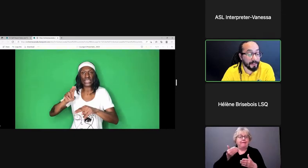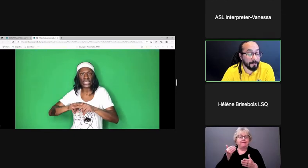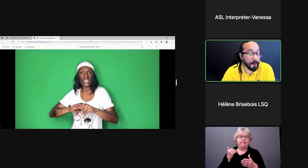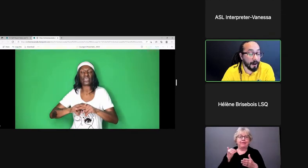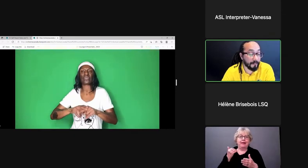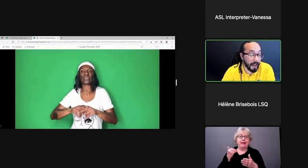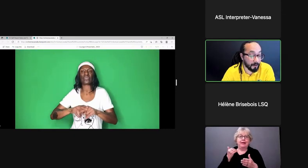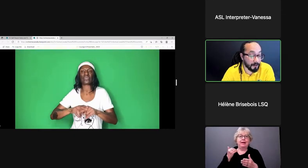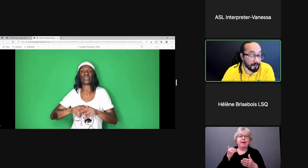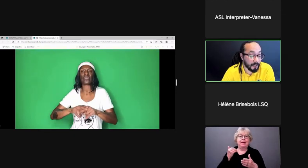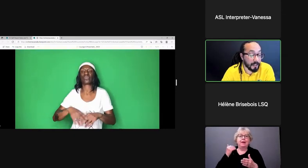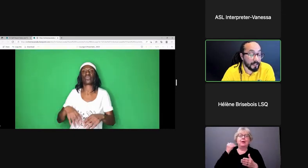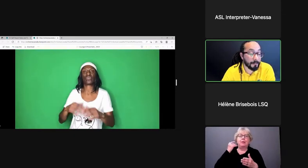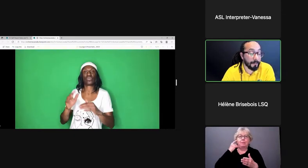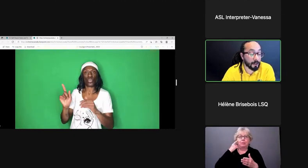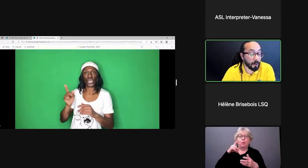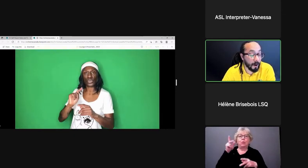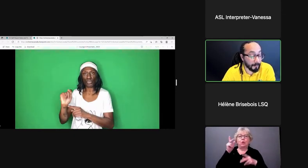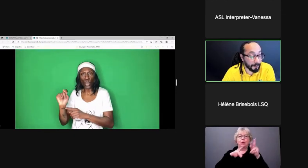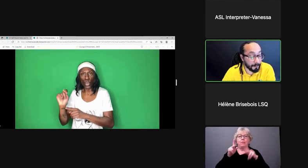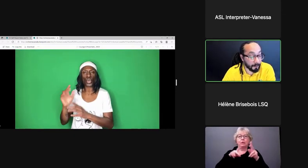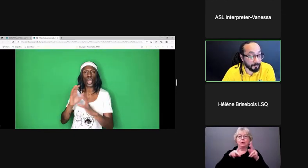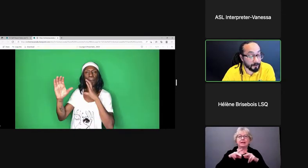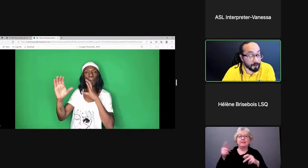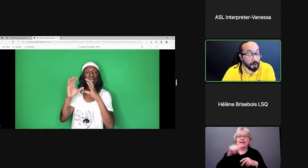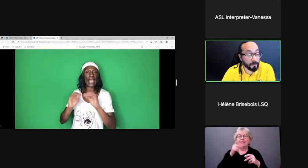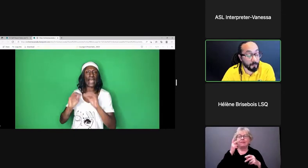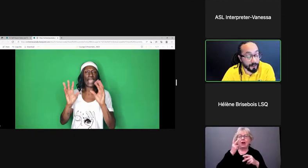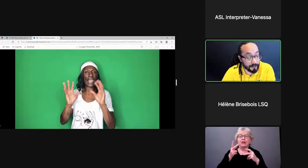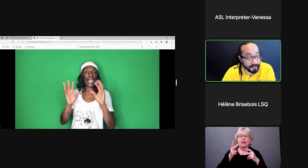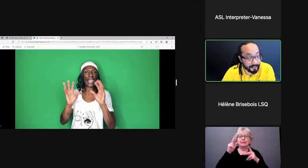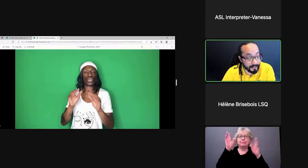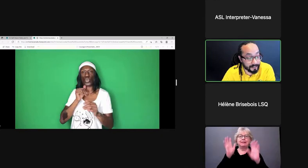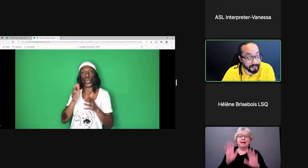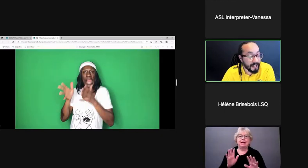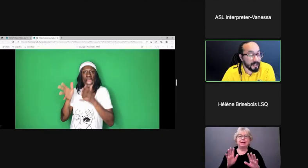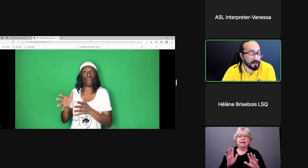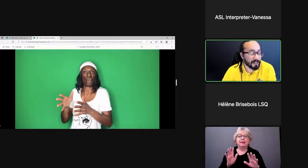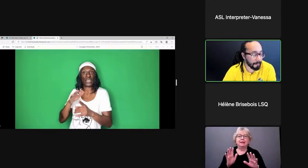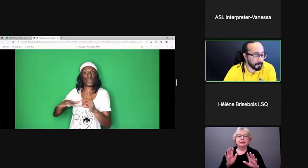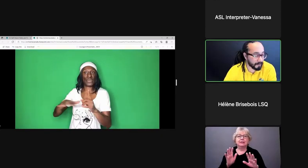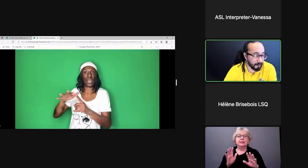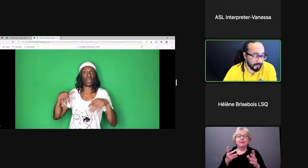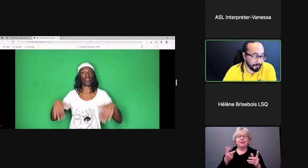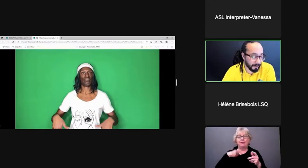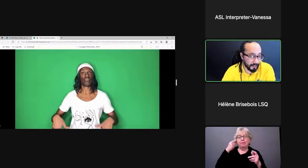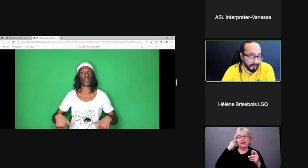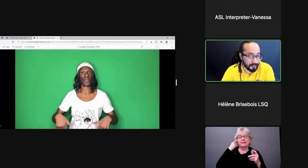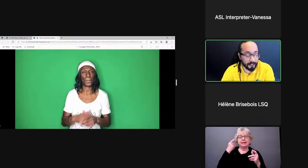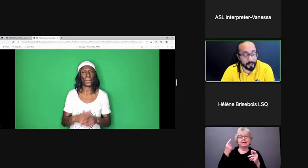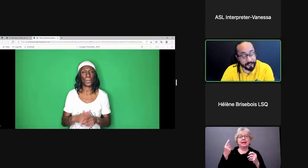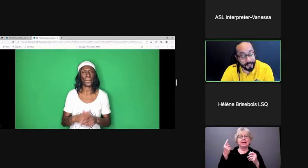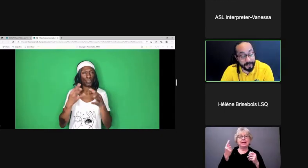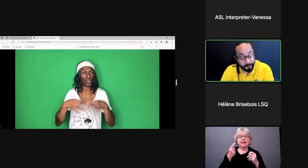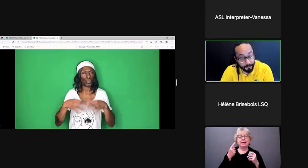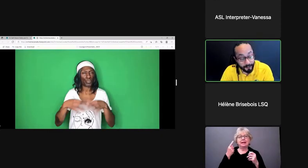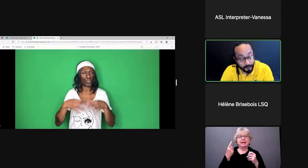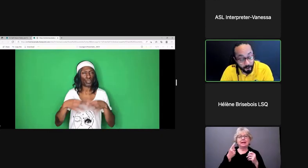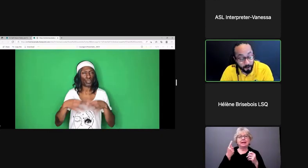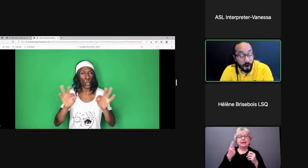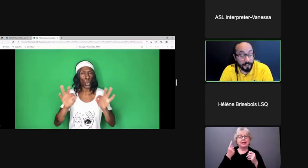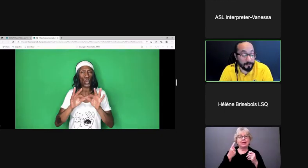des gens qui viennent au spectacle. Alors, pensons, par exemple, à quelqu'un qui serait